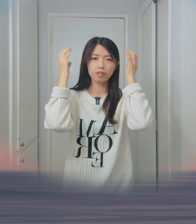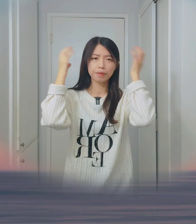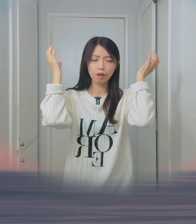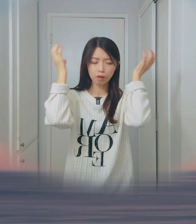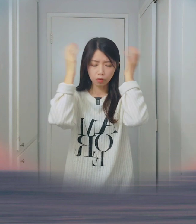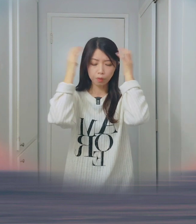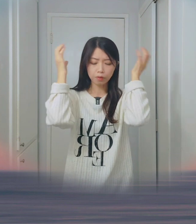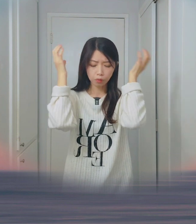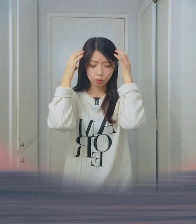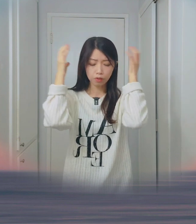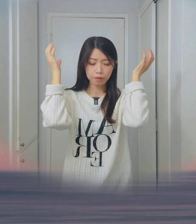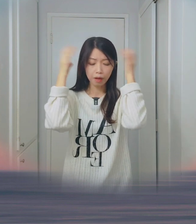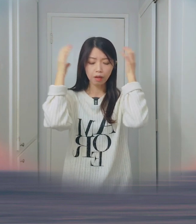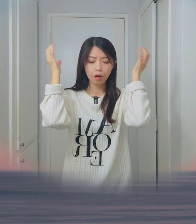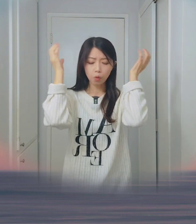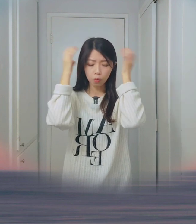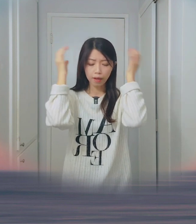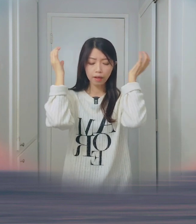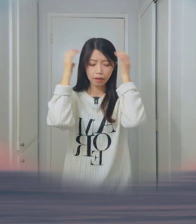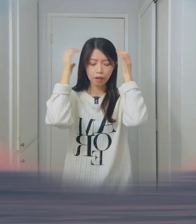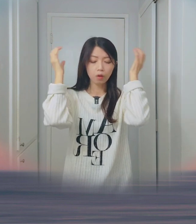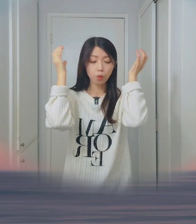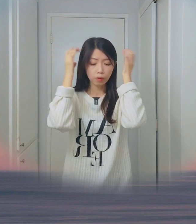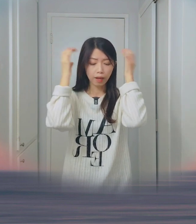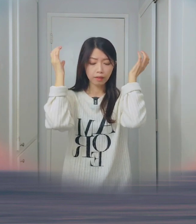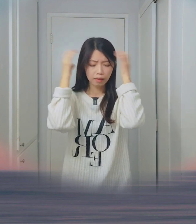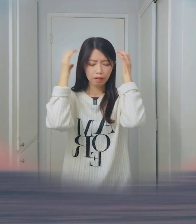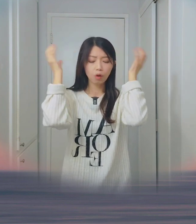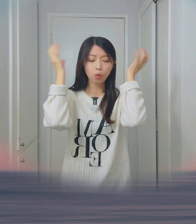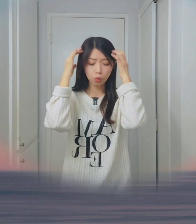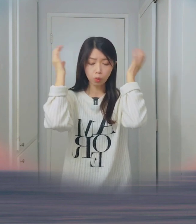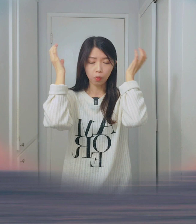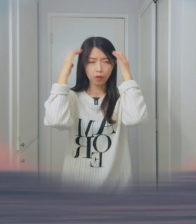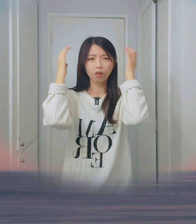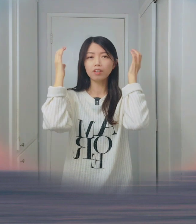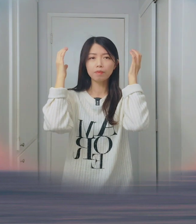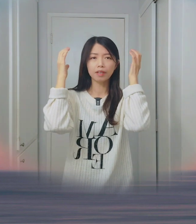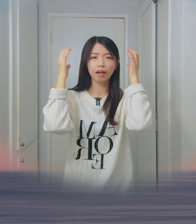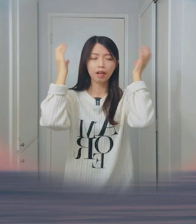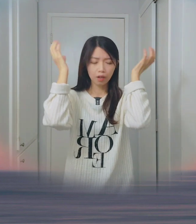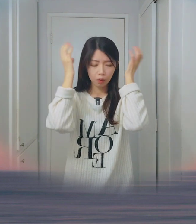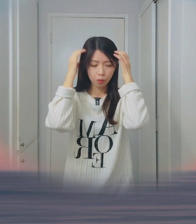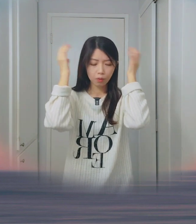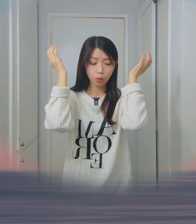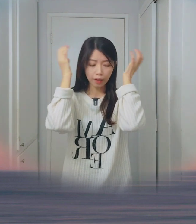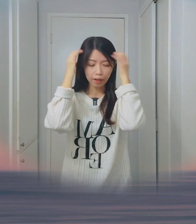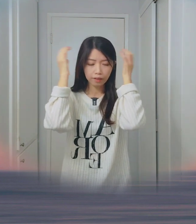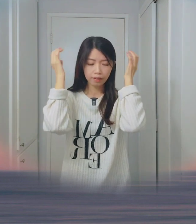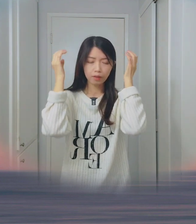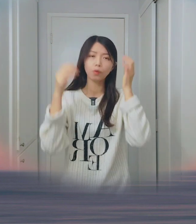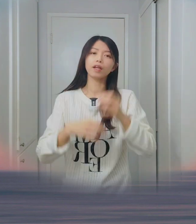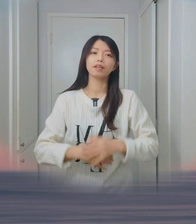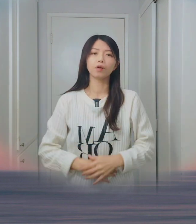표정을 지시면서 2번 정도 두들기시면 고생, 고난, 고통 이런 뜻입니다.